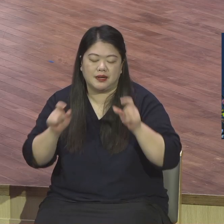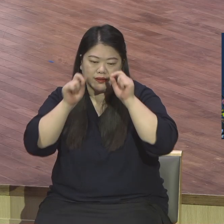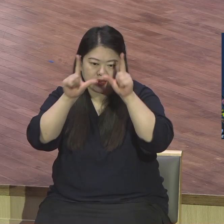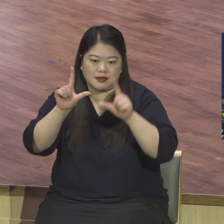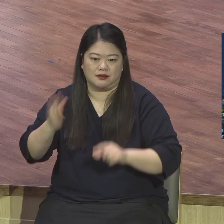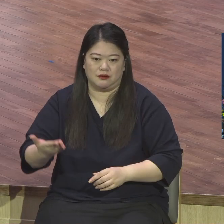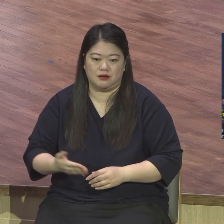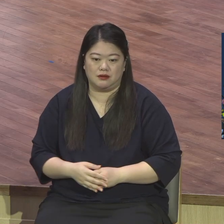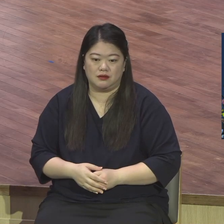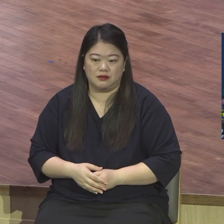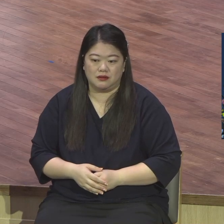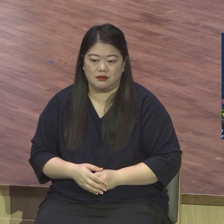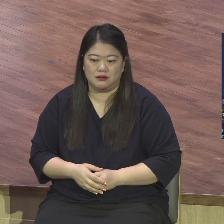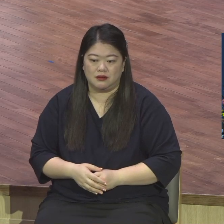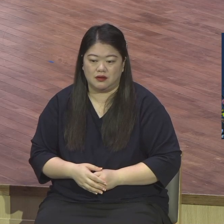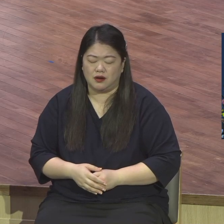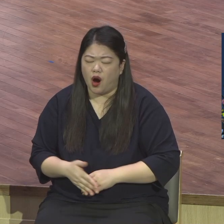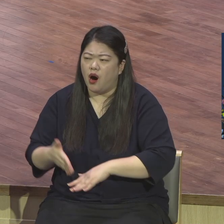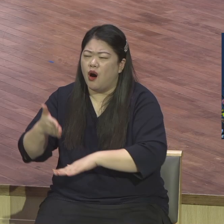성 어신 그랬어요.